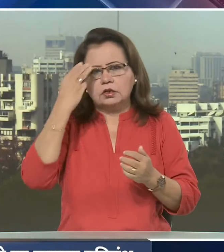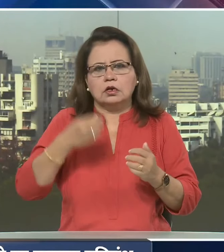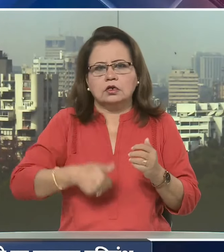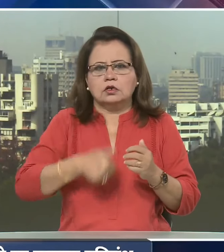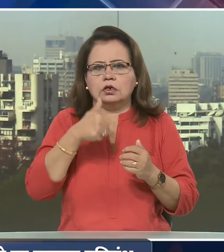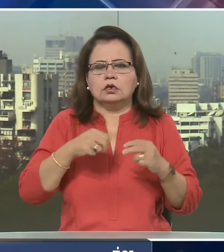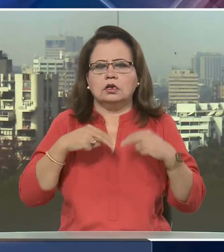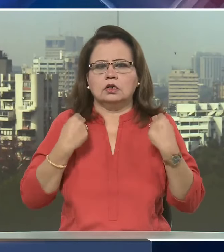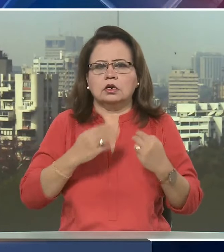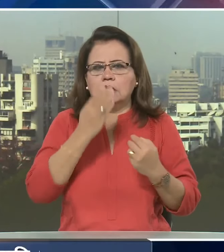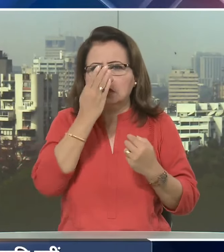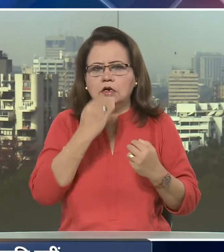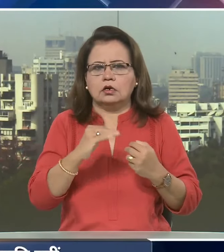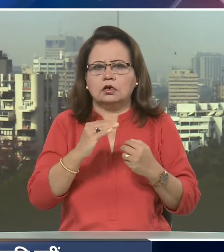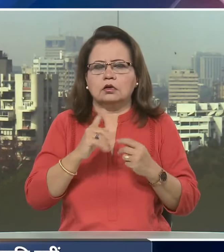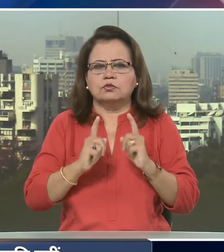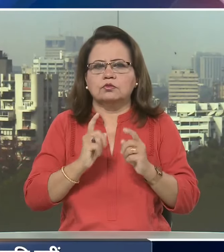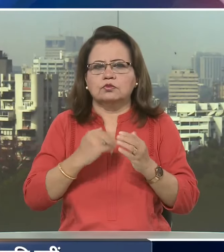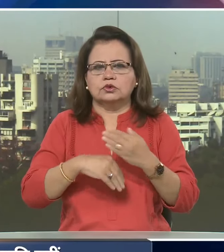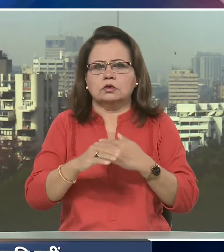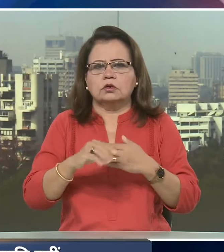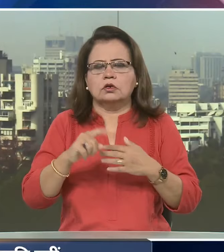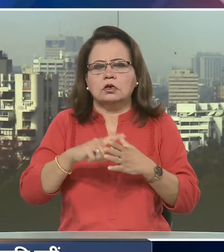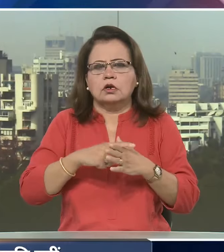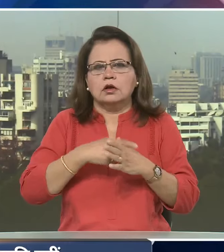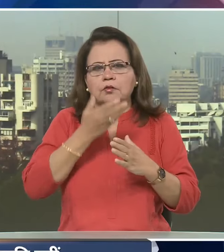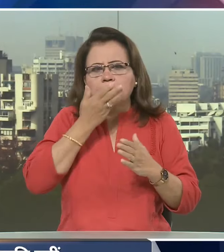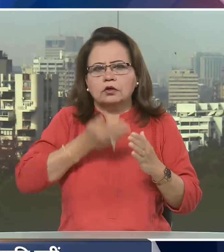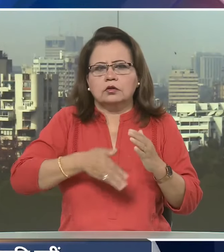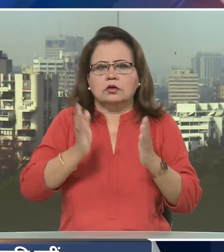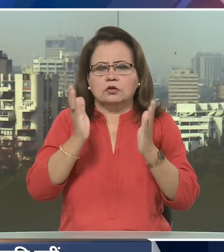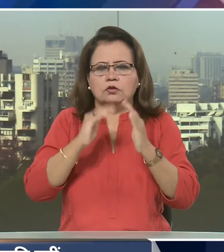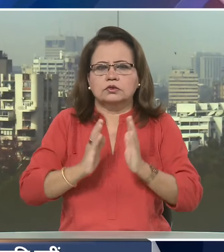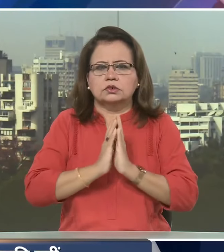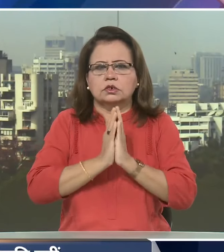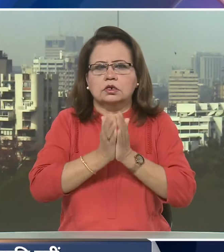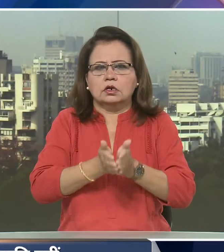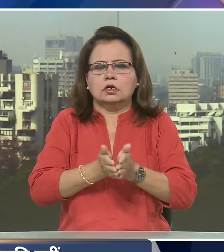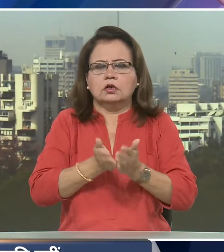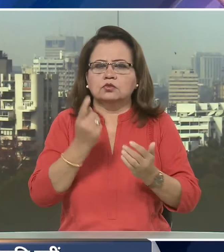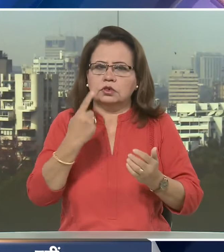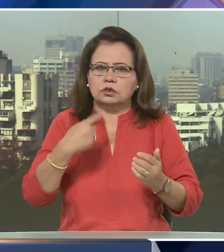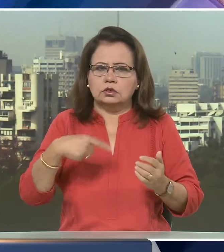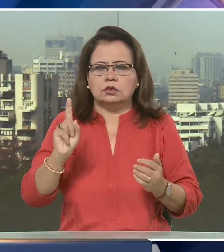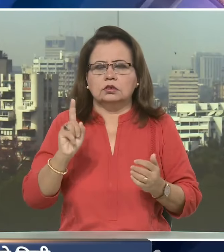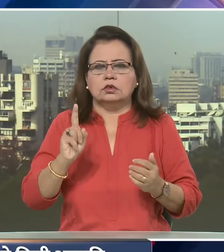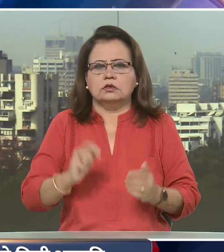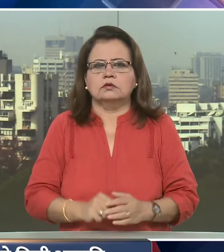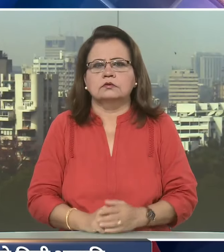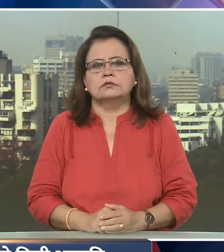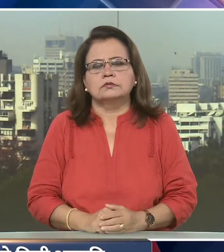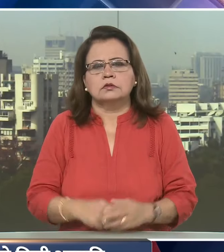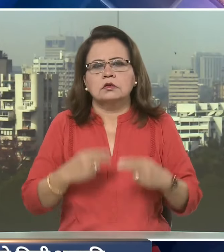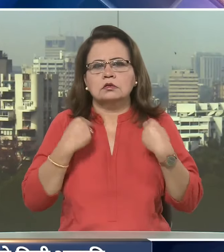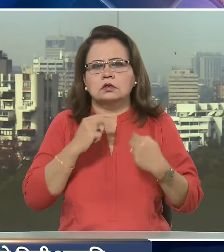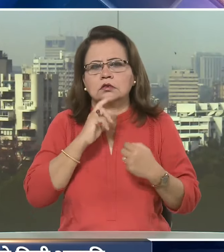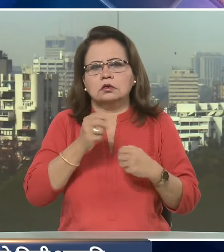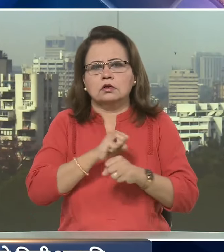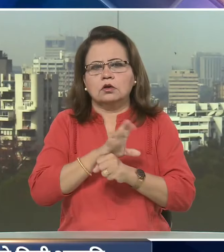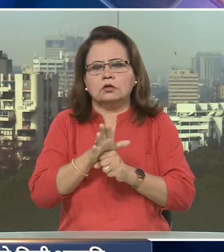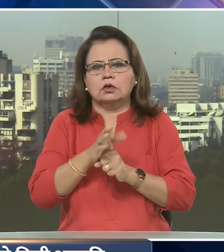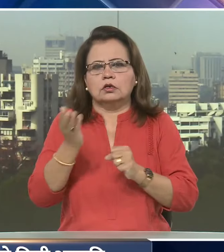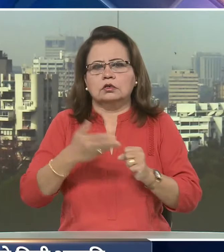उच्च न्यायालय ने गणेश चतुर्थी के मौके पर जलाशयों में गणेश प्रतिमाओं के विसर्जन की अनुमति दे दी है। अदालत ने